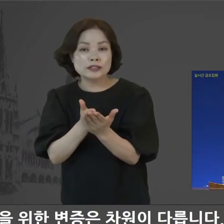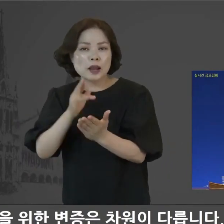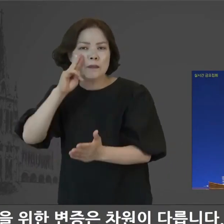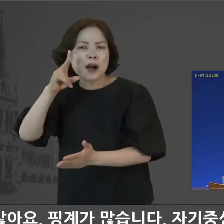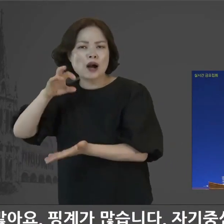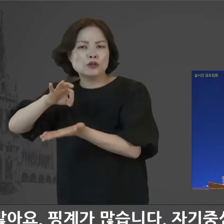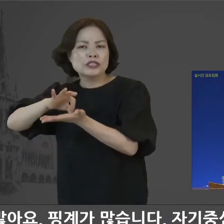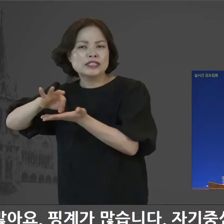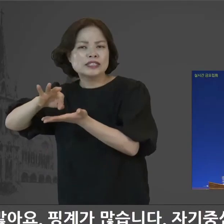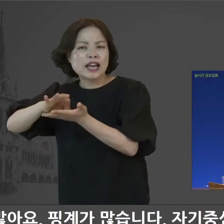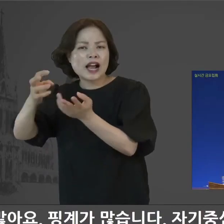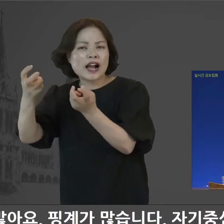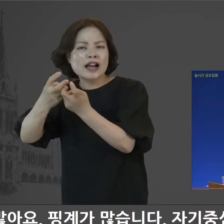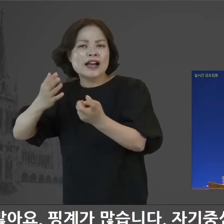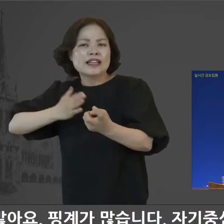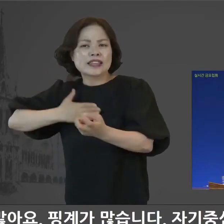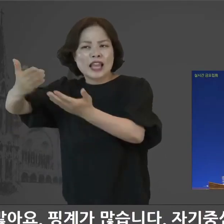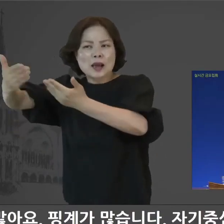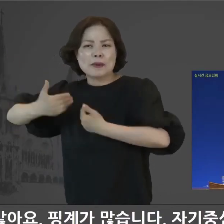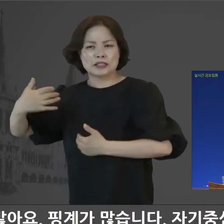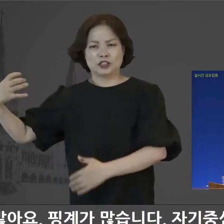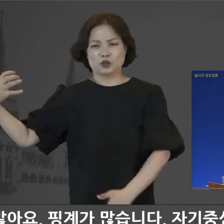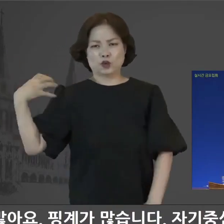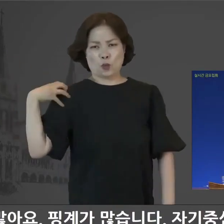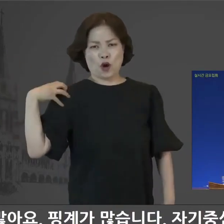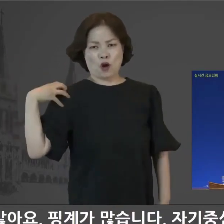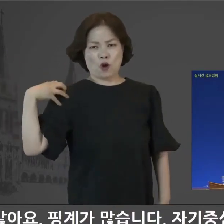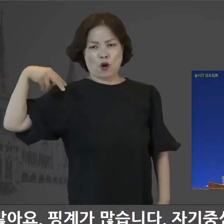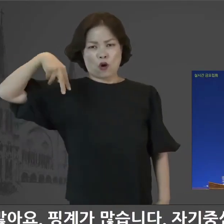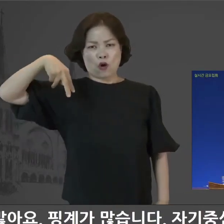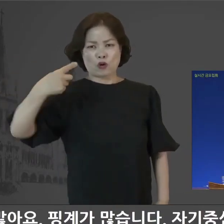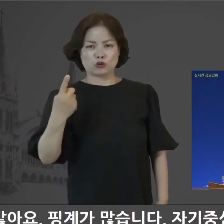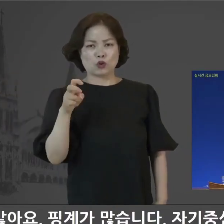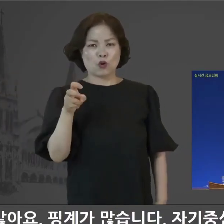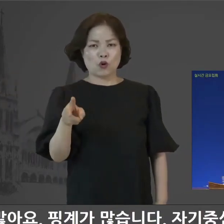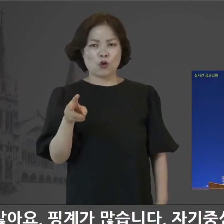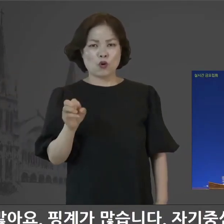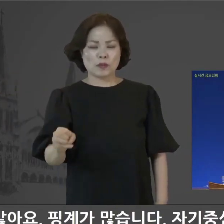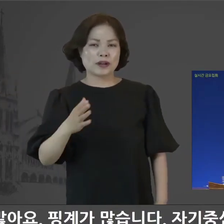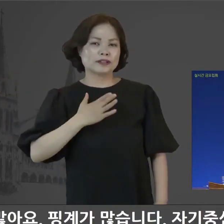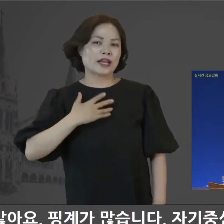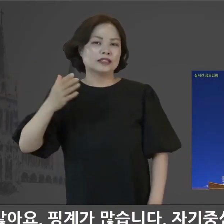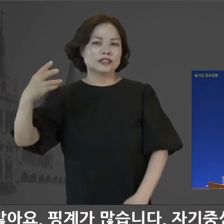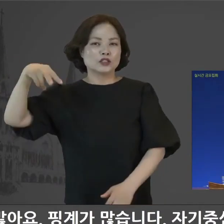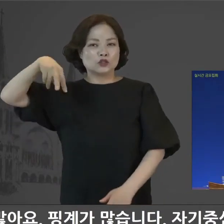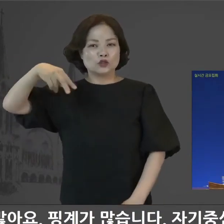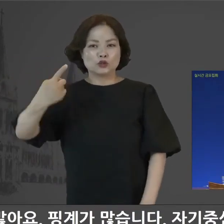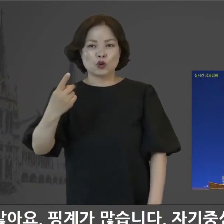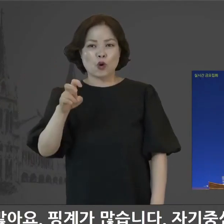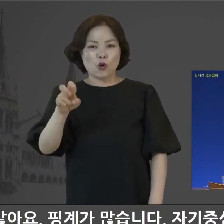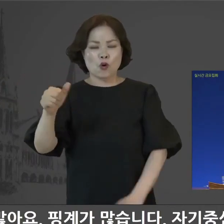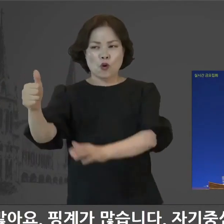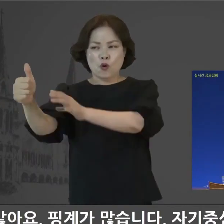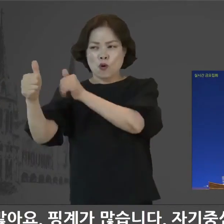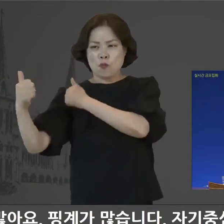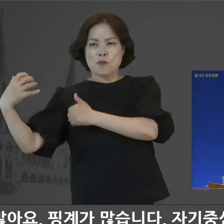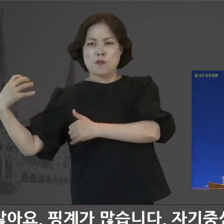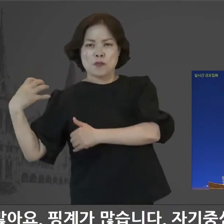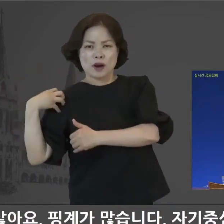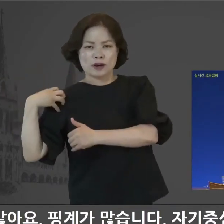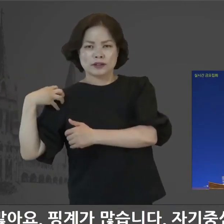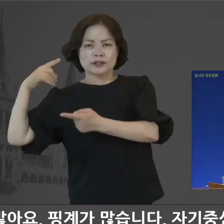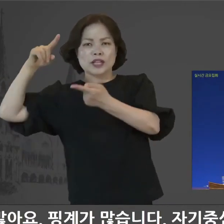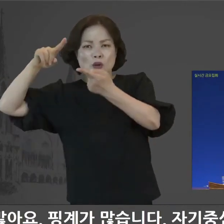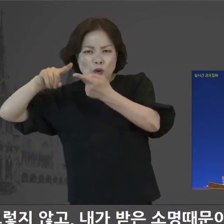방법은 내가 받은 소명 때문에, 나는 이러한 소명을 확실히 받았기 때문에 그 길을